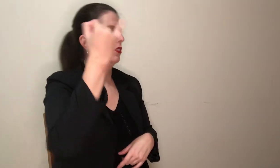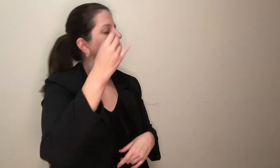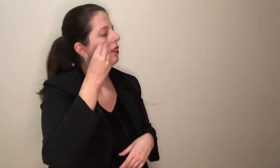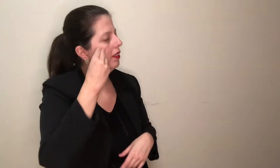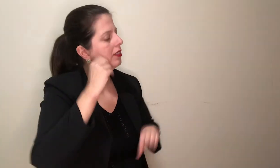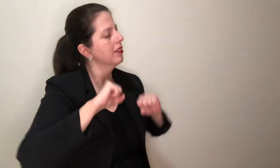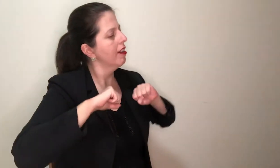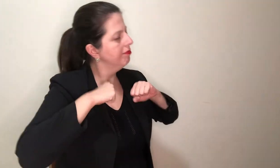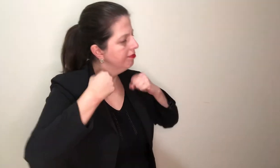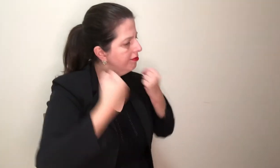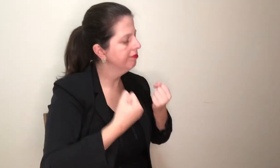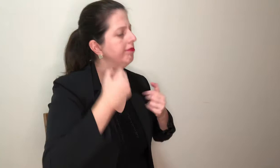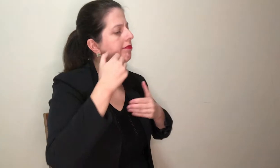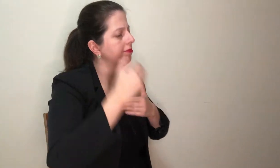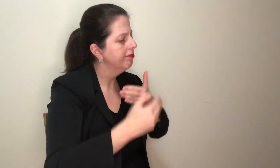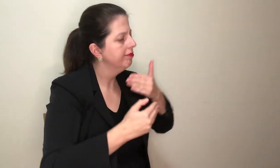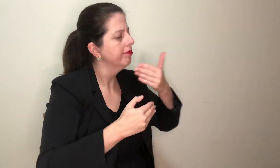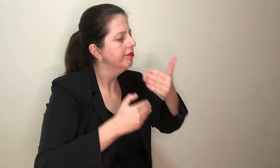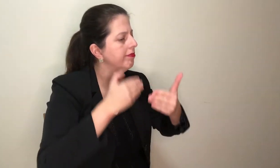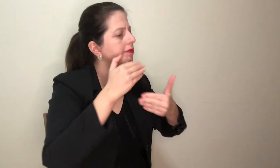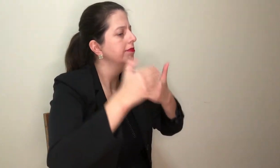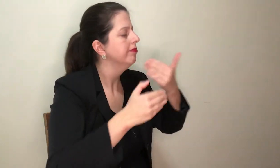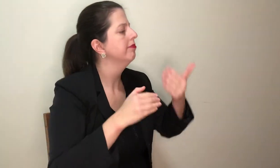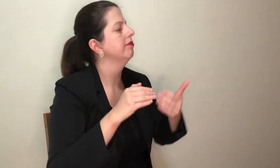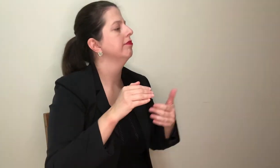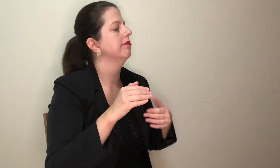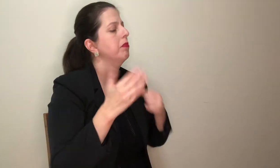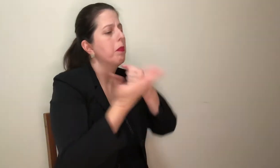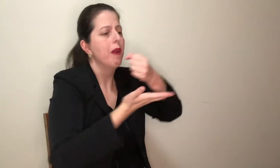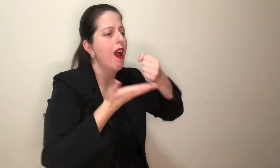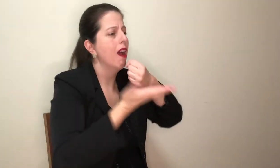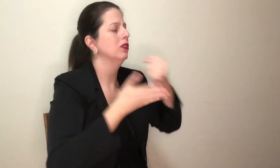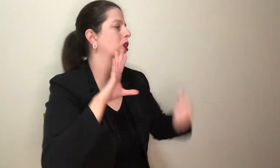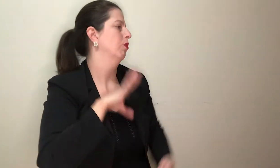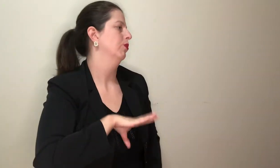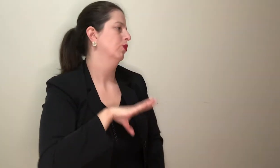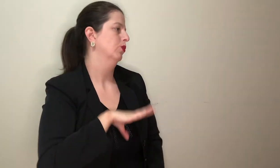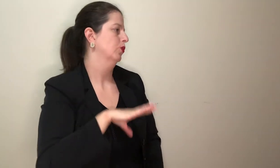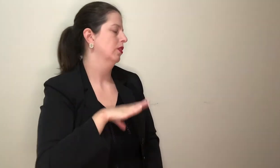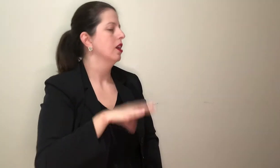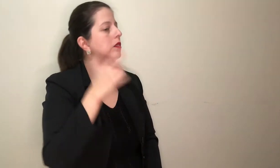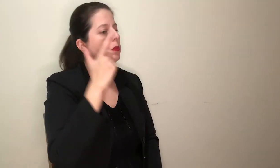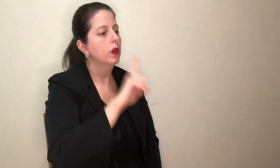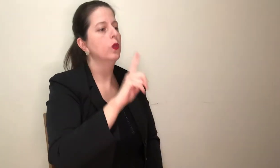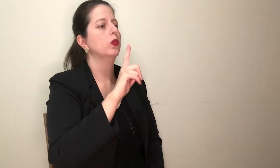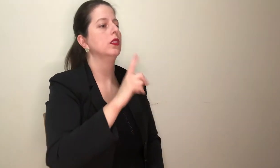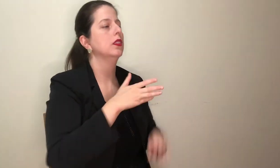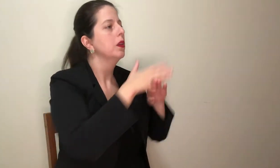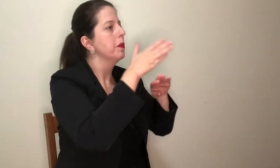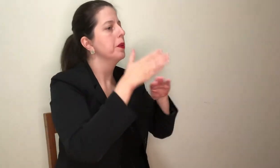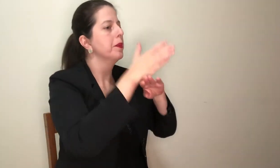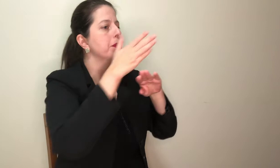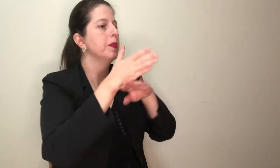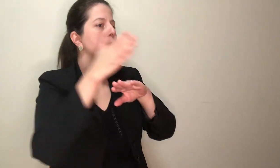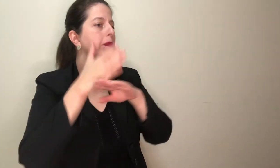uma ansiedade. Então, aos poucos, você precisa ter acesso a esse português, pelo menos o básico, para você acessar